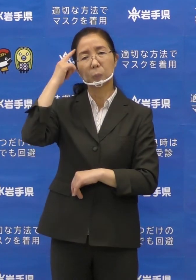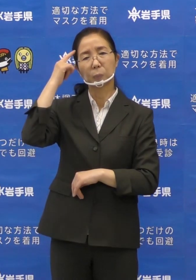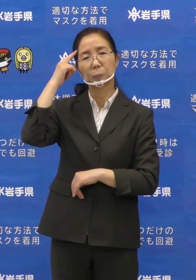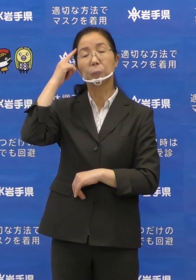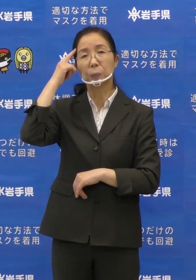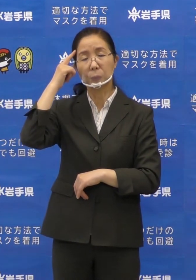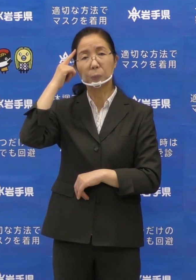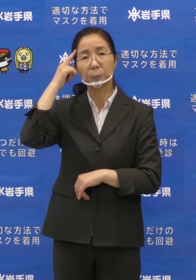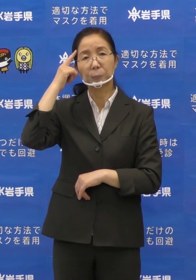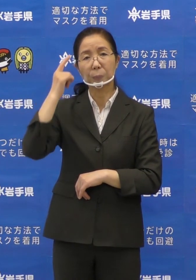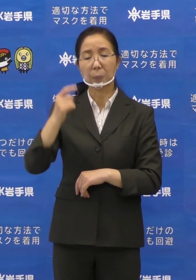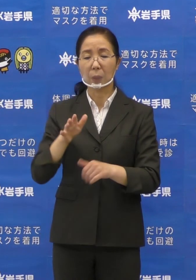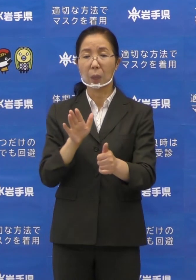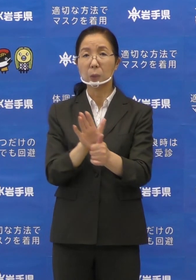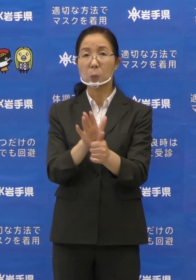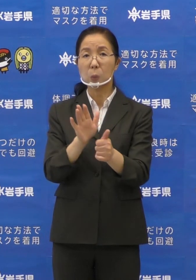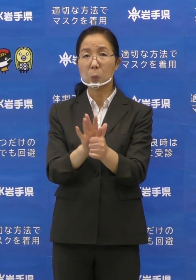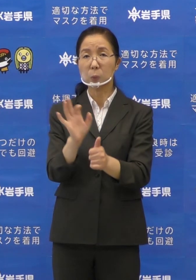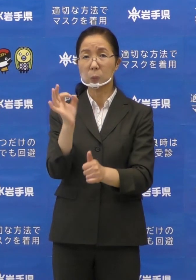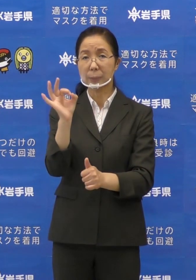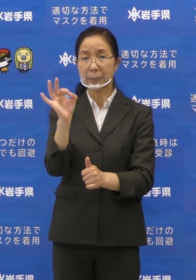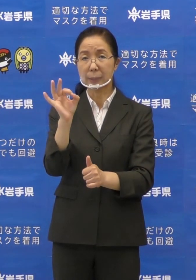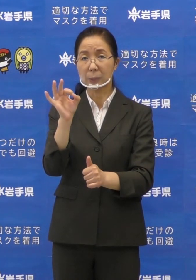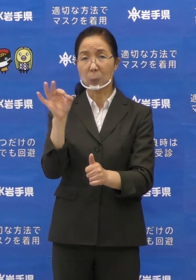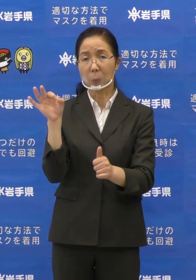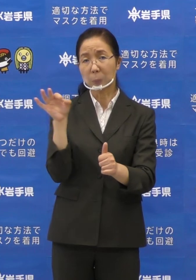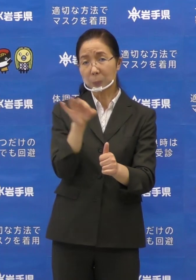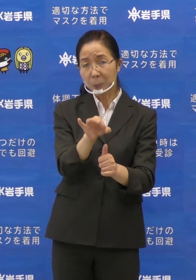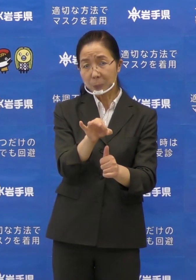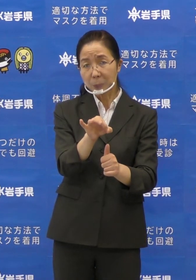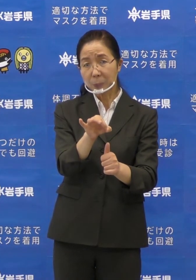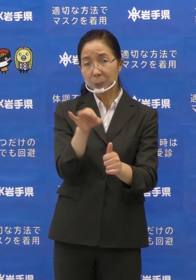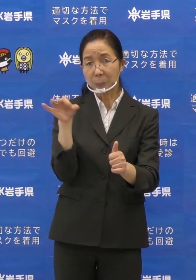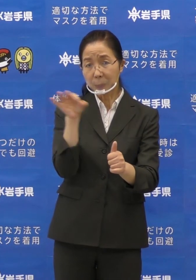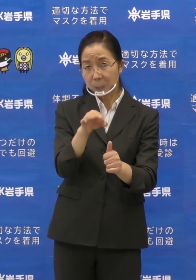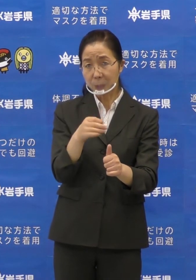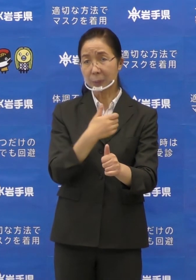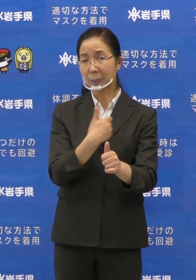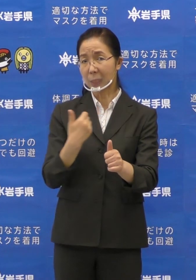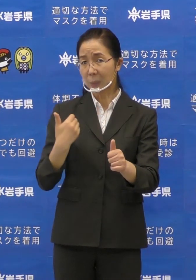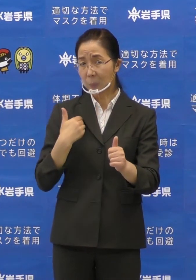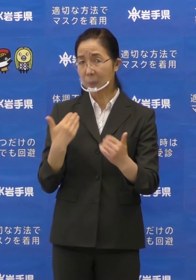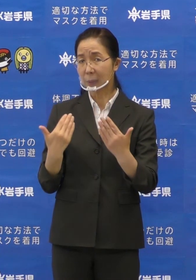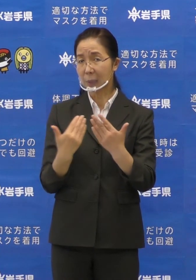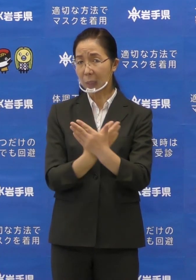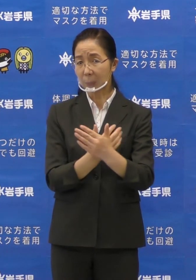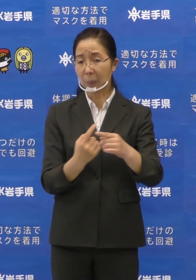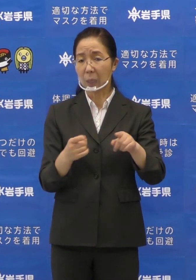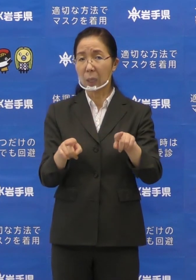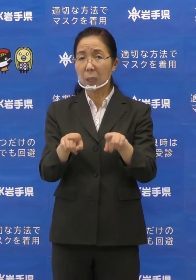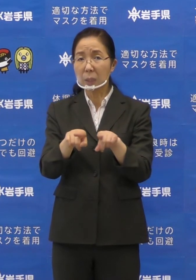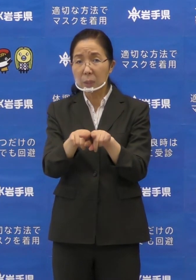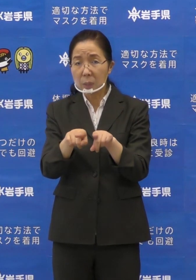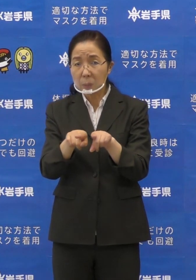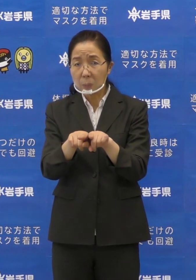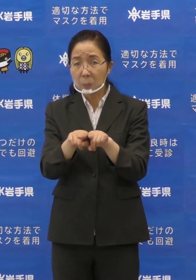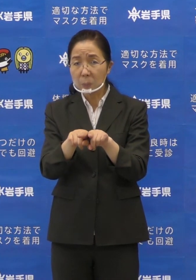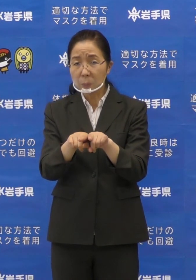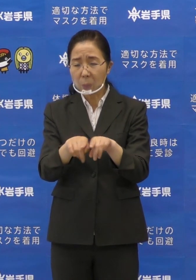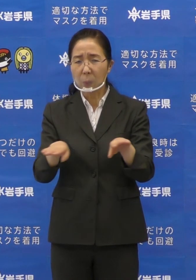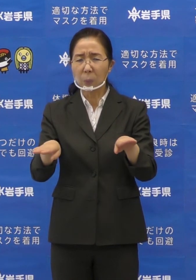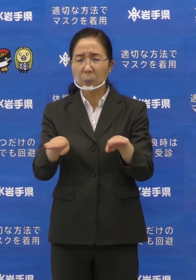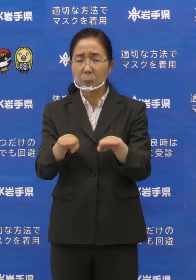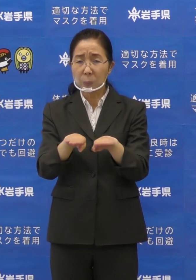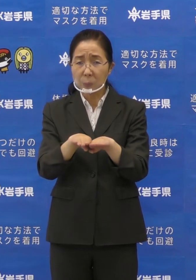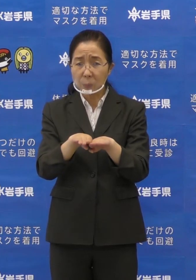かなりの額の協力金を出せるようになれば、それと対にしたこの休業要